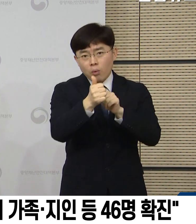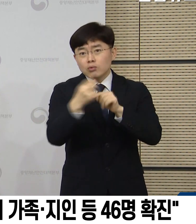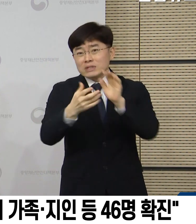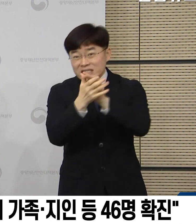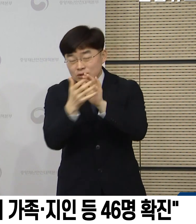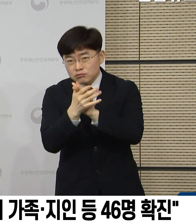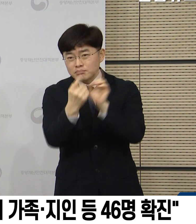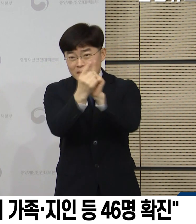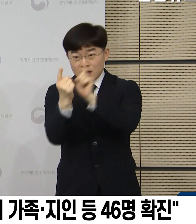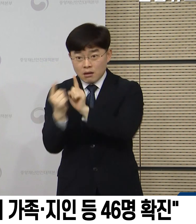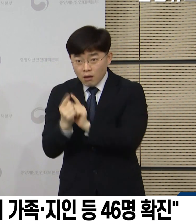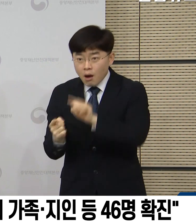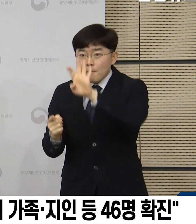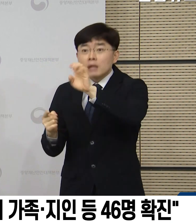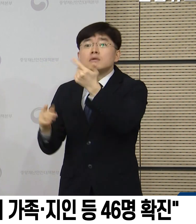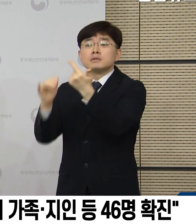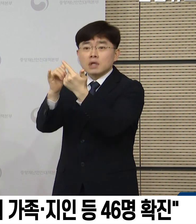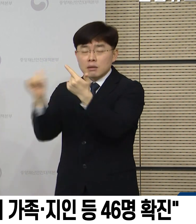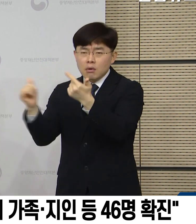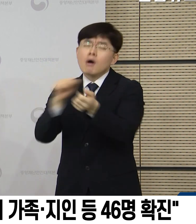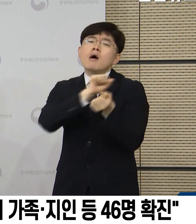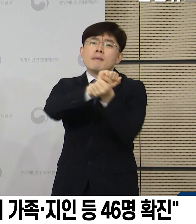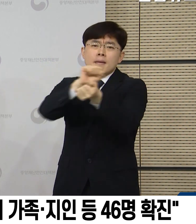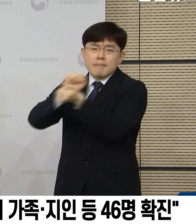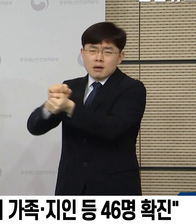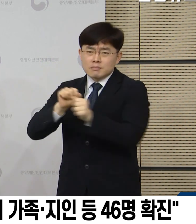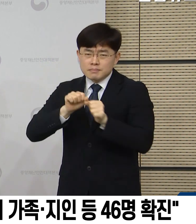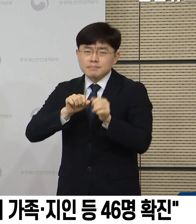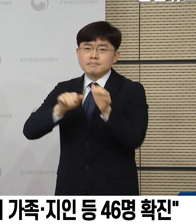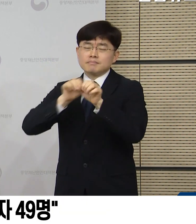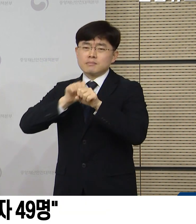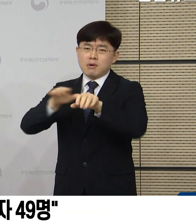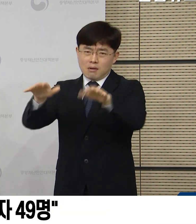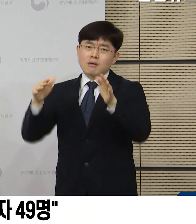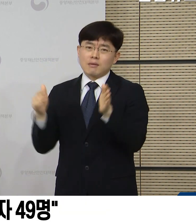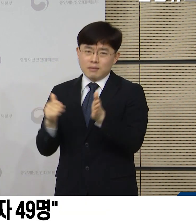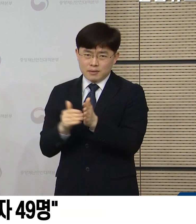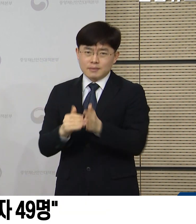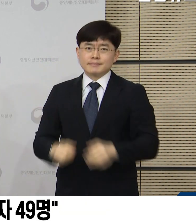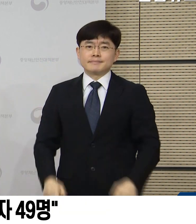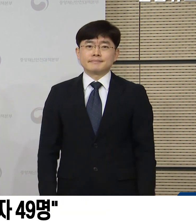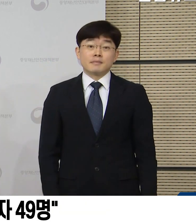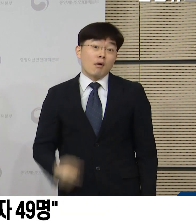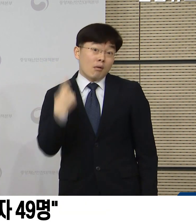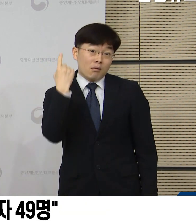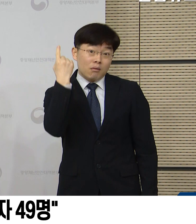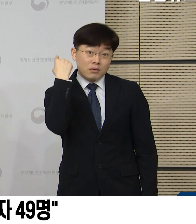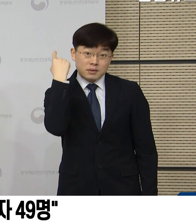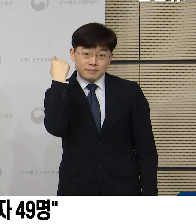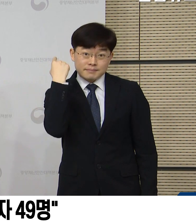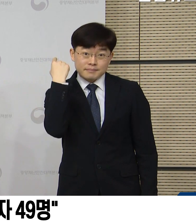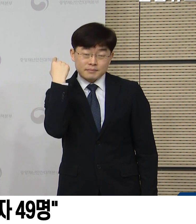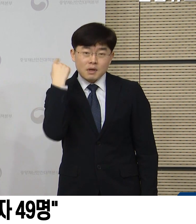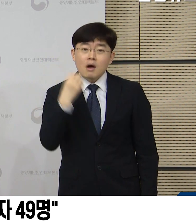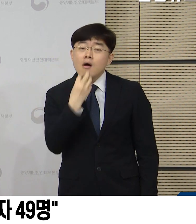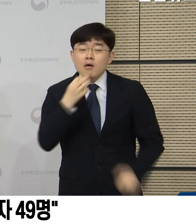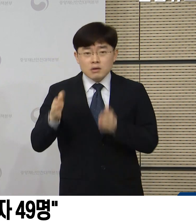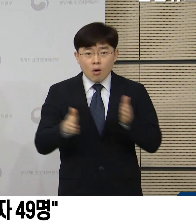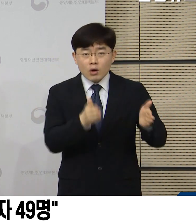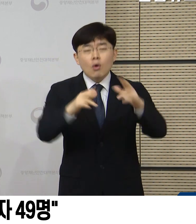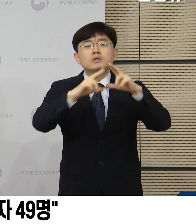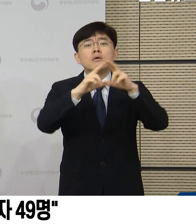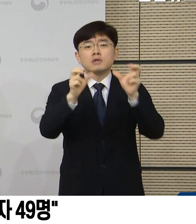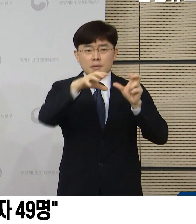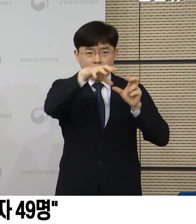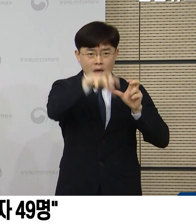등 46명이 확진된 것으로 보고되고 있습니다. 어제는 경기도 성남